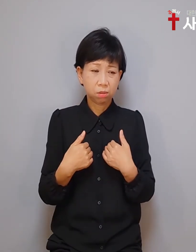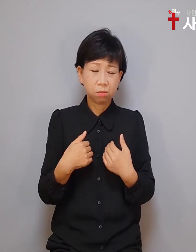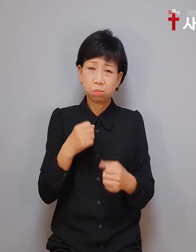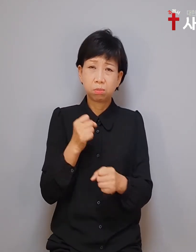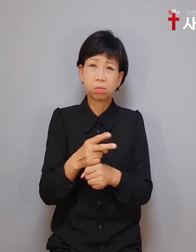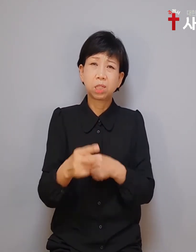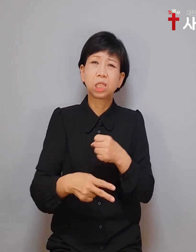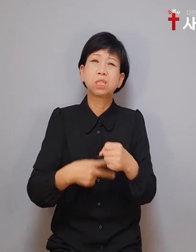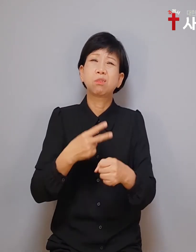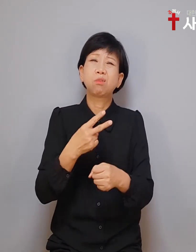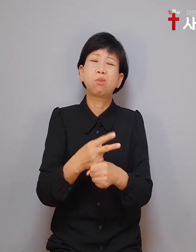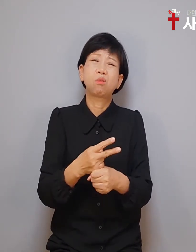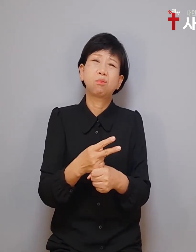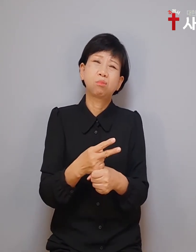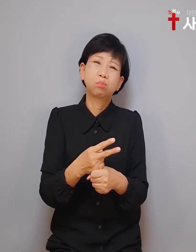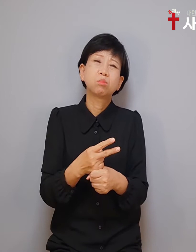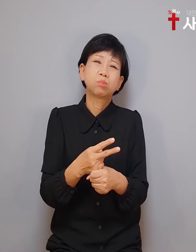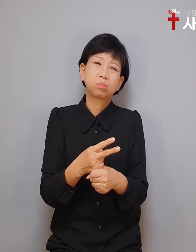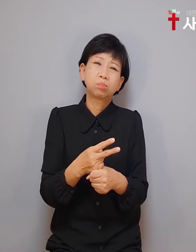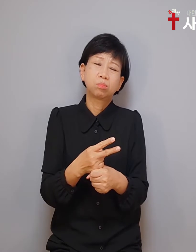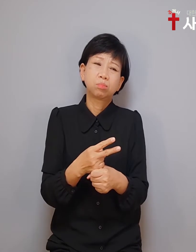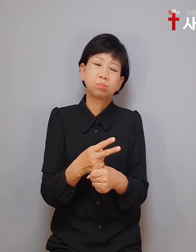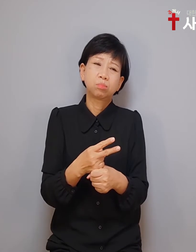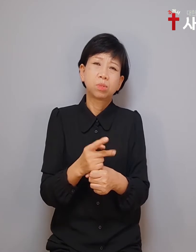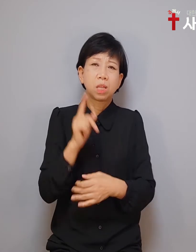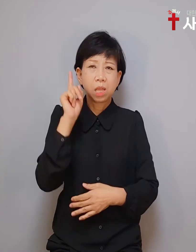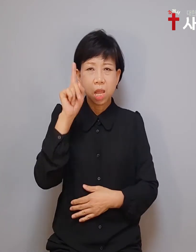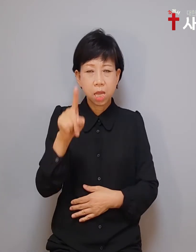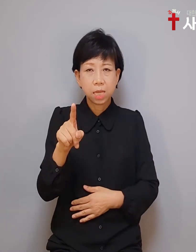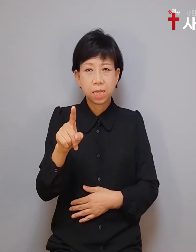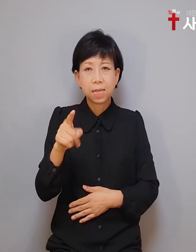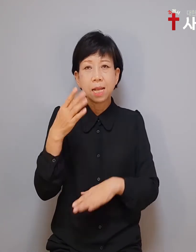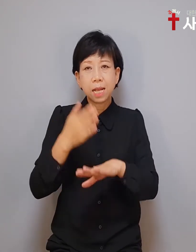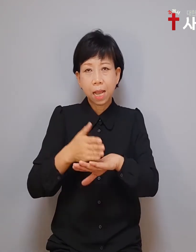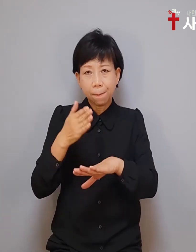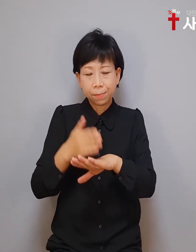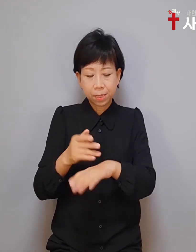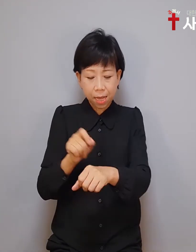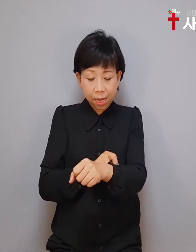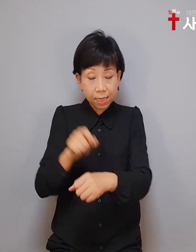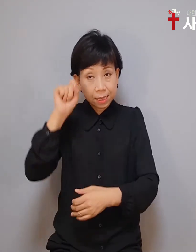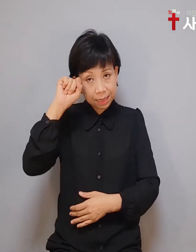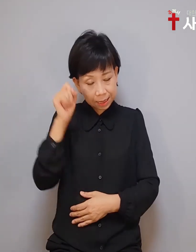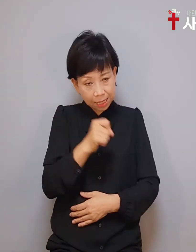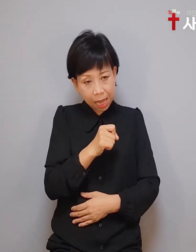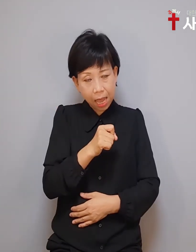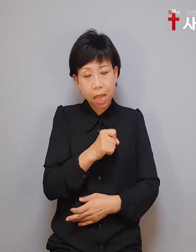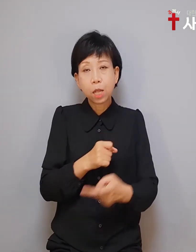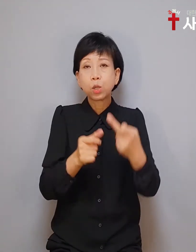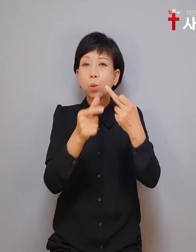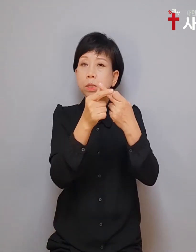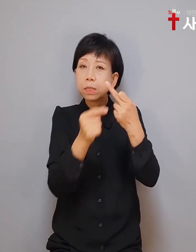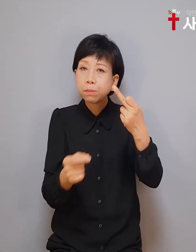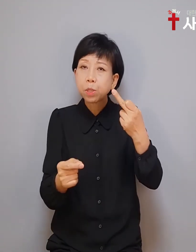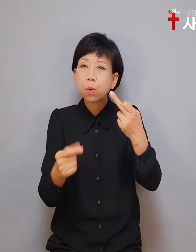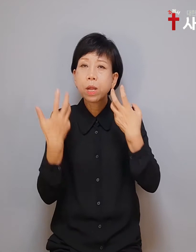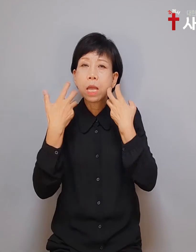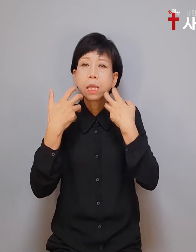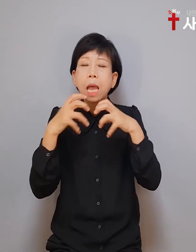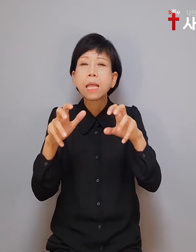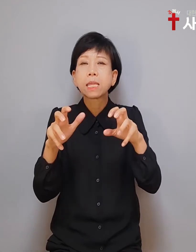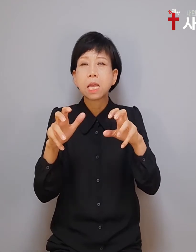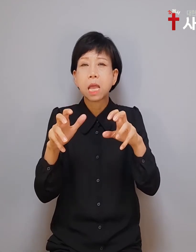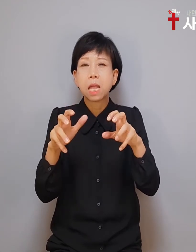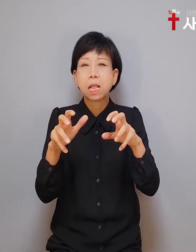들어차 있는데 우리 내일 감사 특세와 또 12월에 있는 다니엘 세례를 통해서 우리가 이